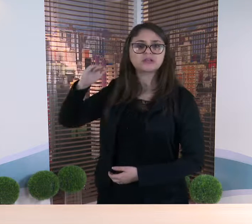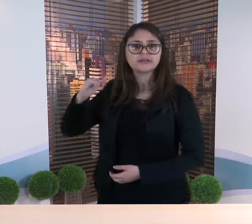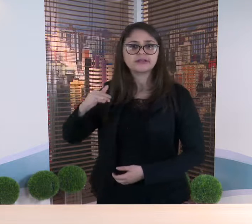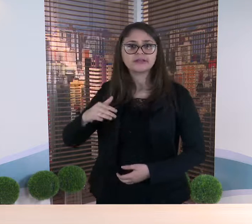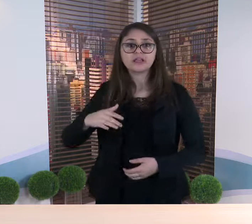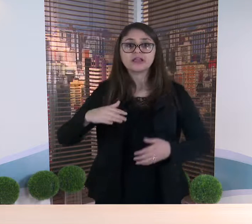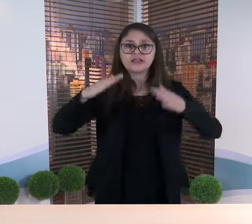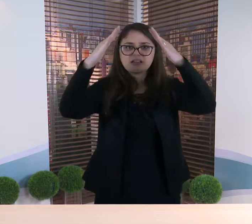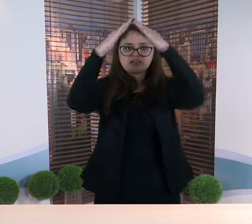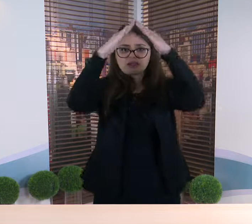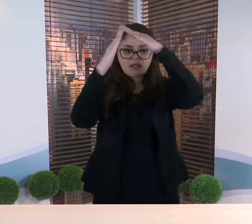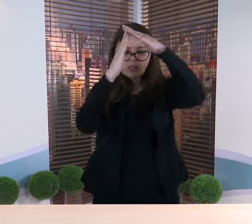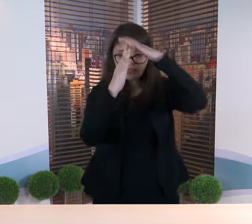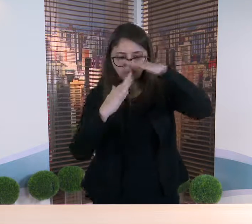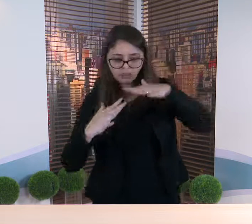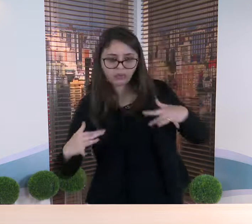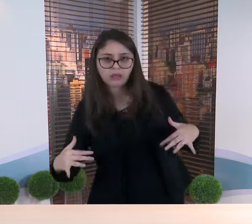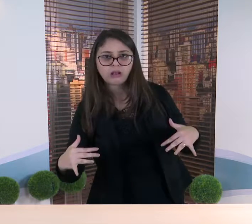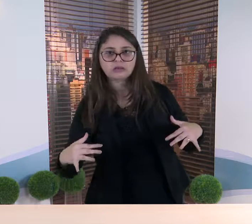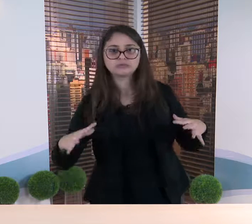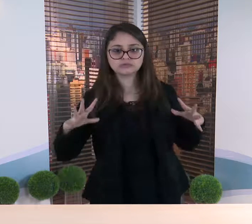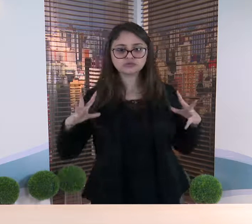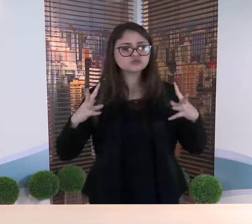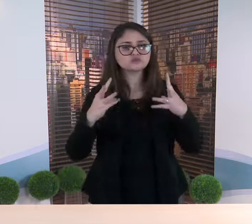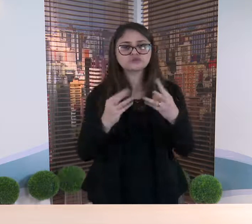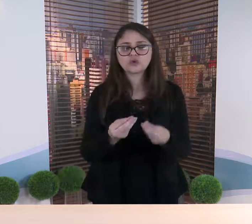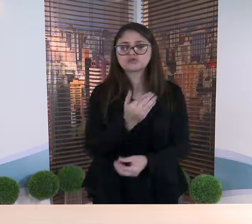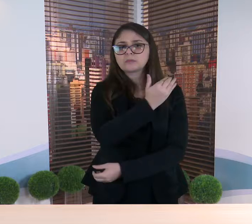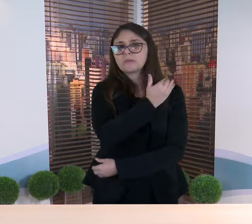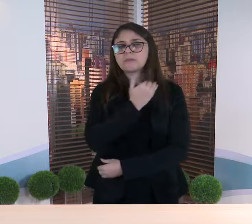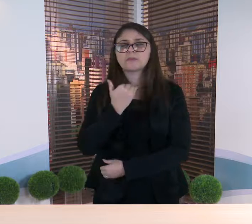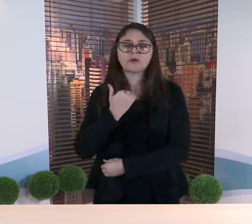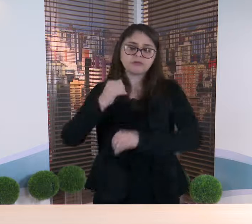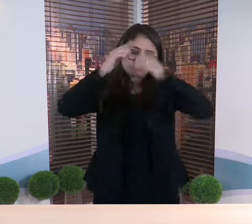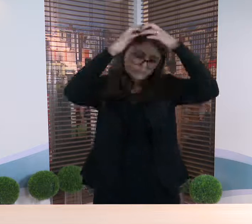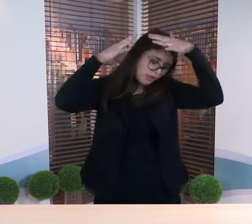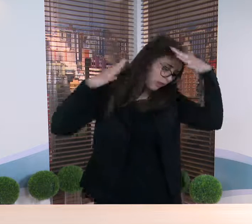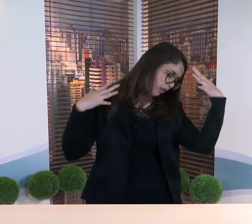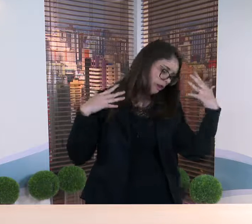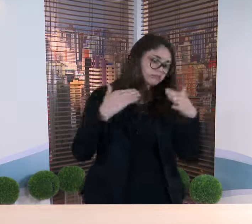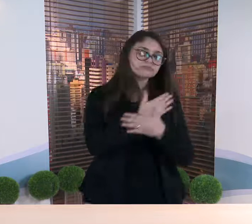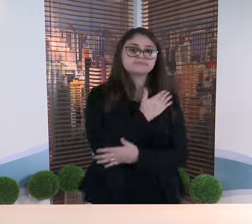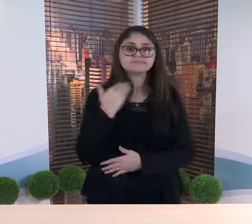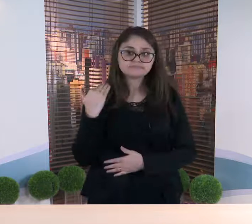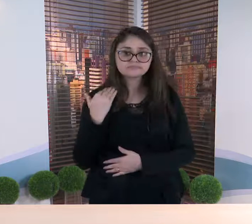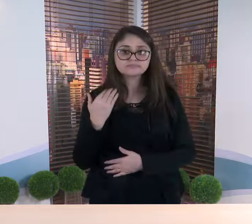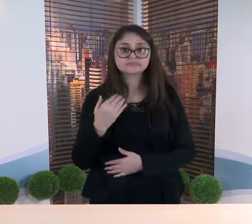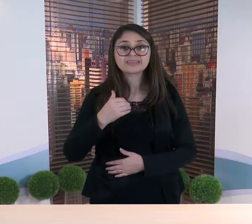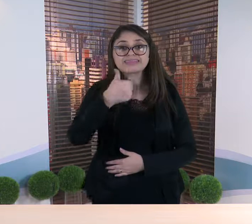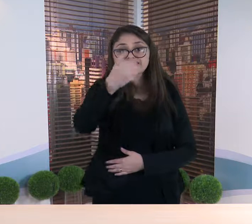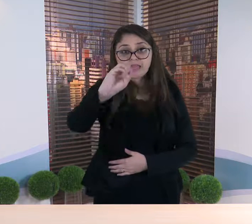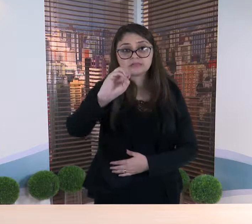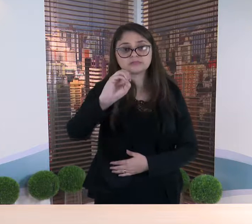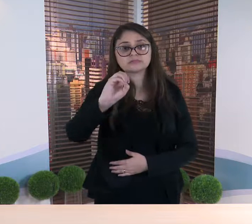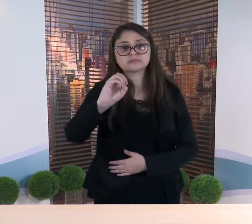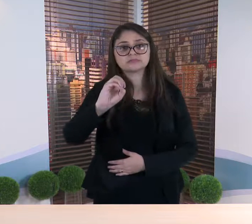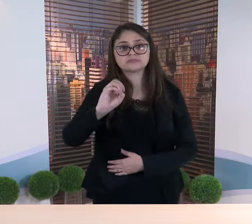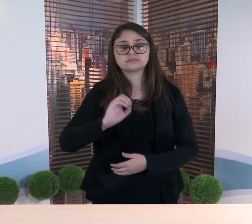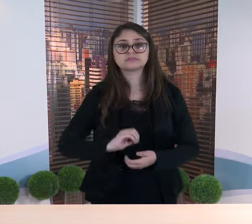simplesmente desabou sobre todos os seus filhos e filhas. Nossos filhos são parte de